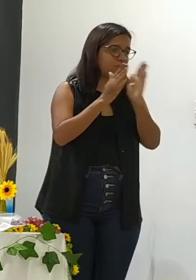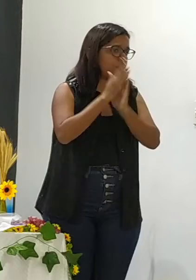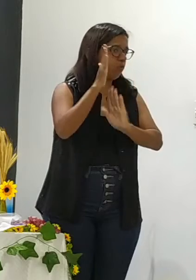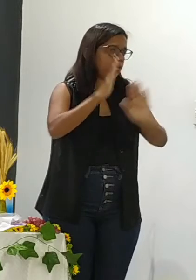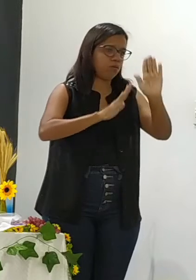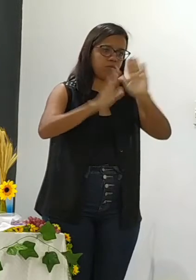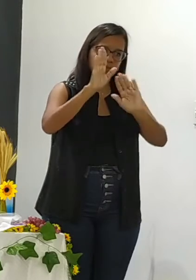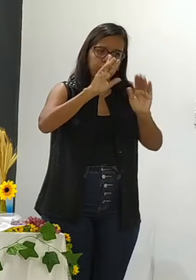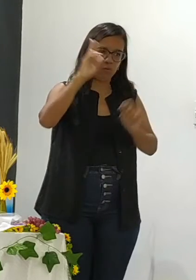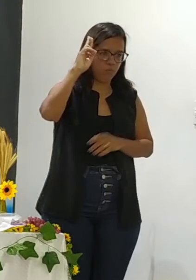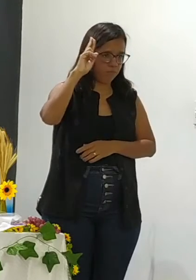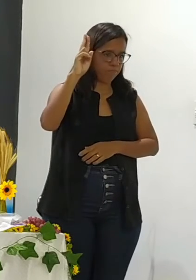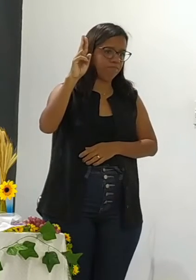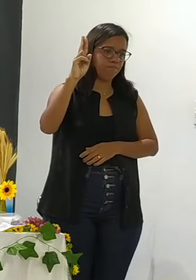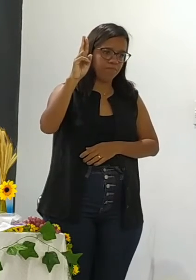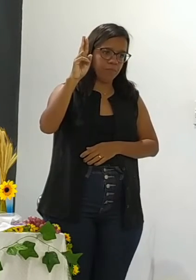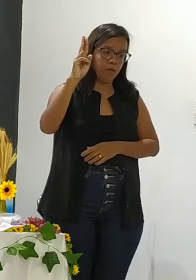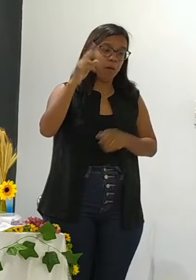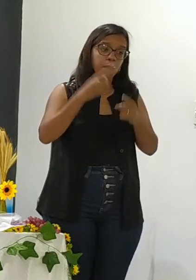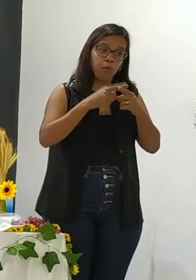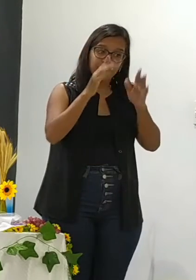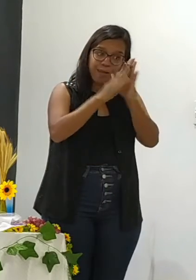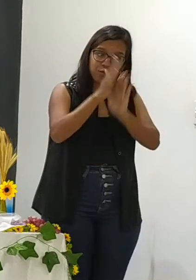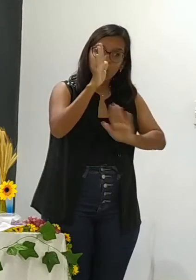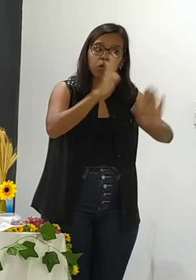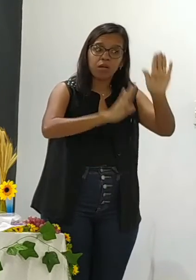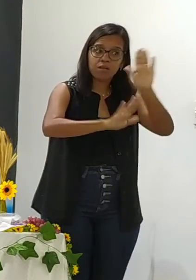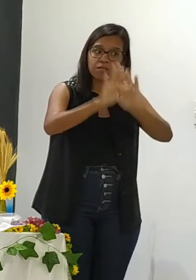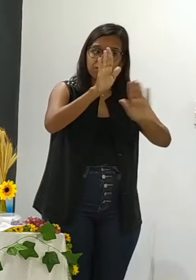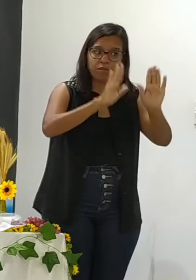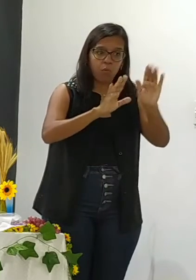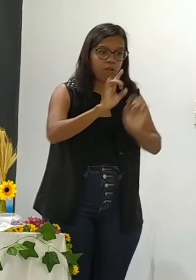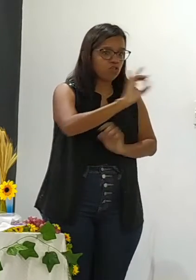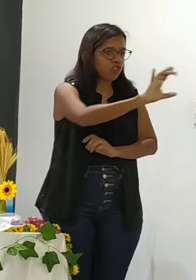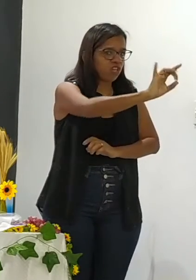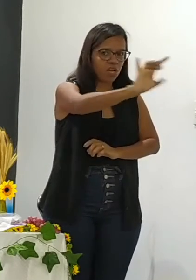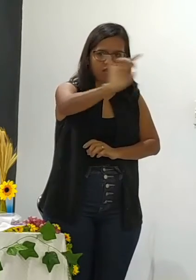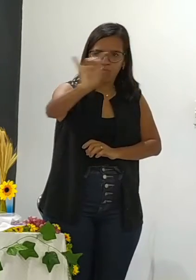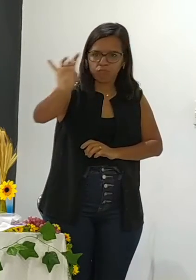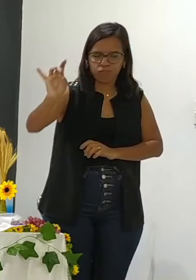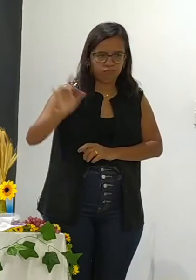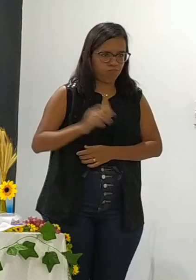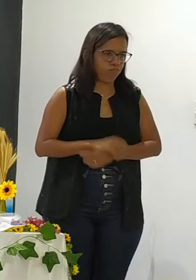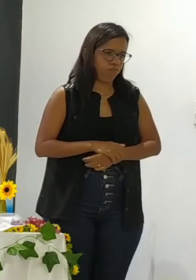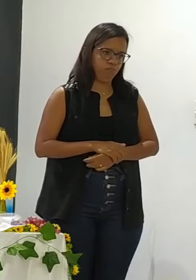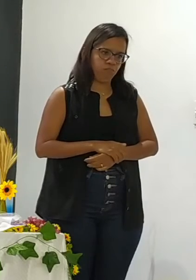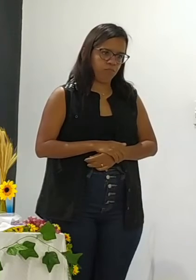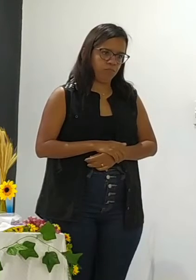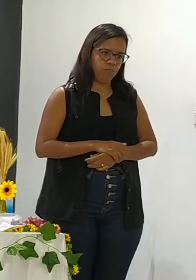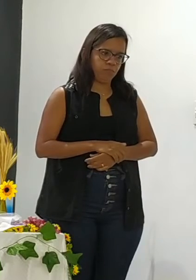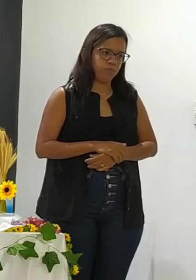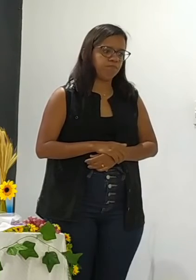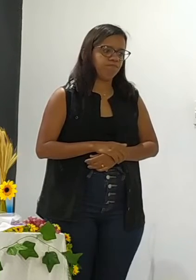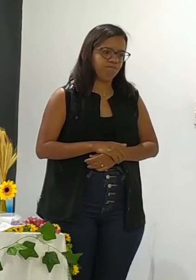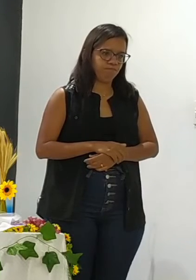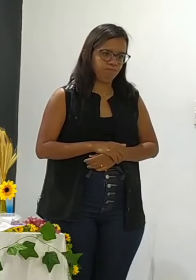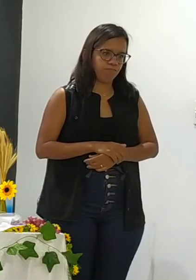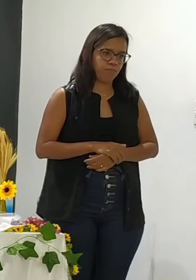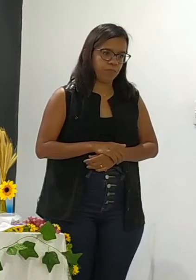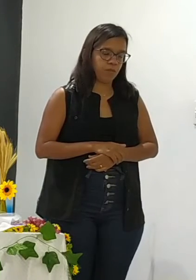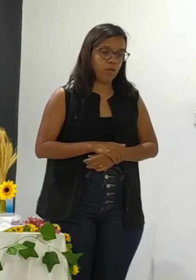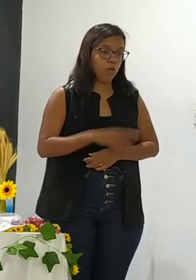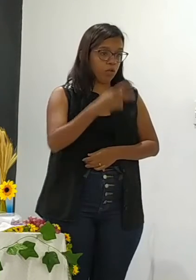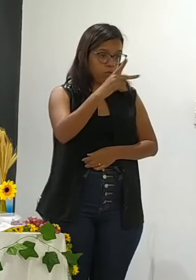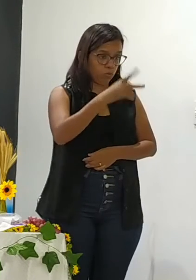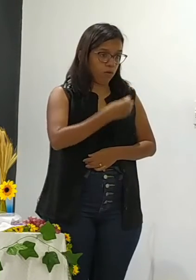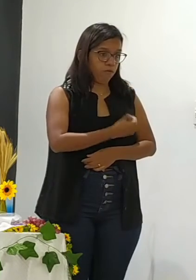Senhor. Aleluia. Porque a adoração ela é individual, né? É individual. Eu escutei um